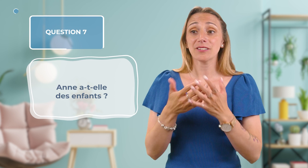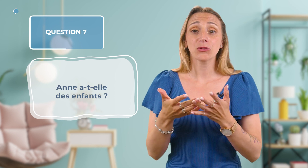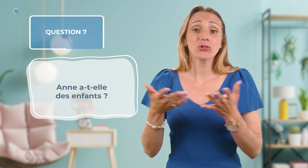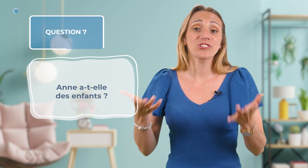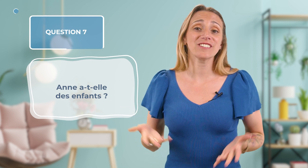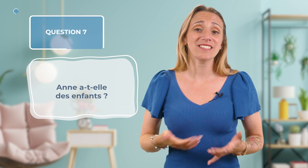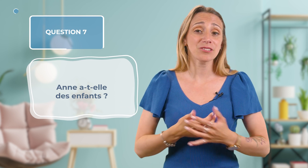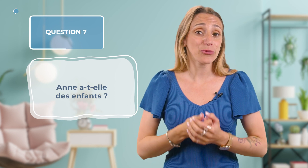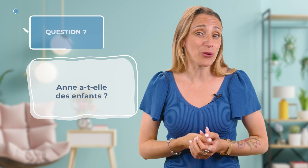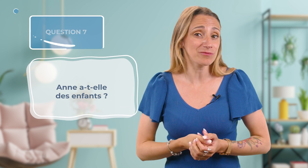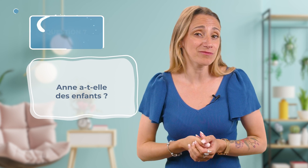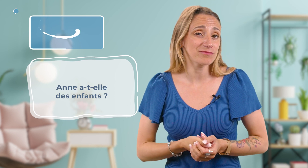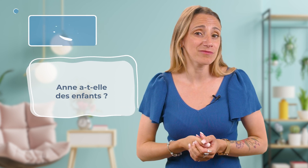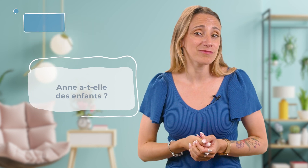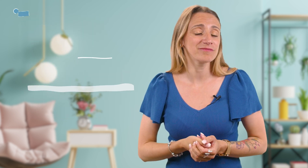Est-ce que j'ai des enfants?